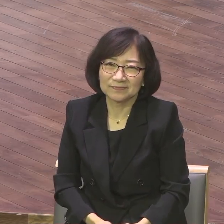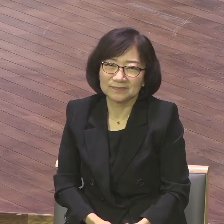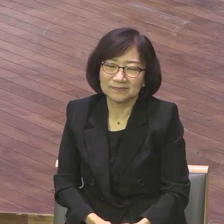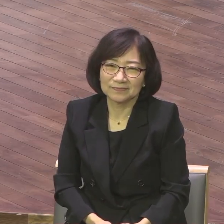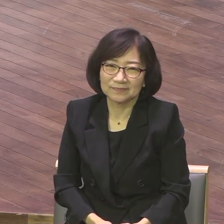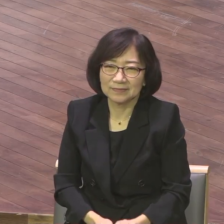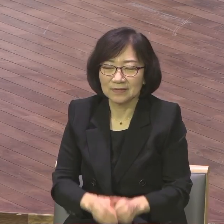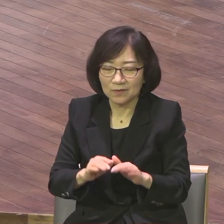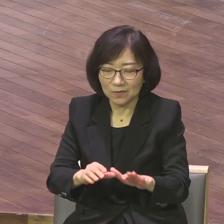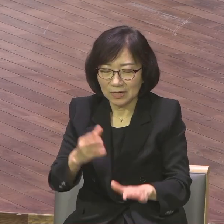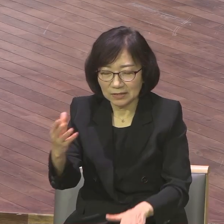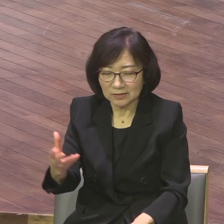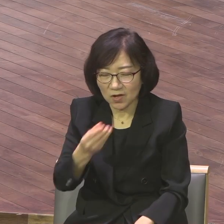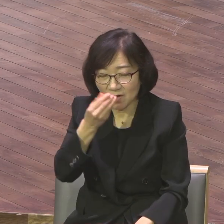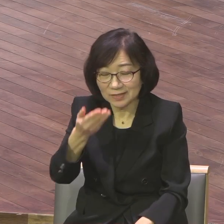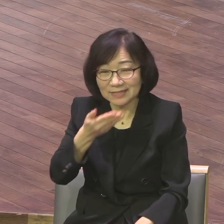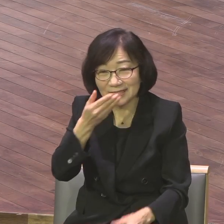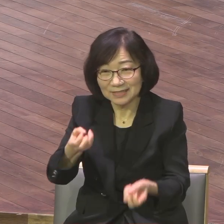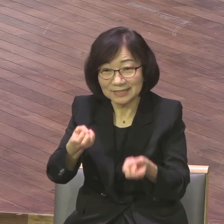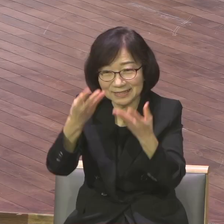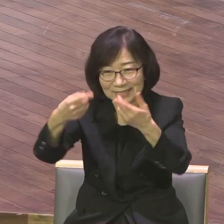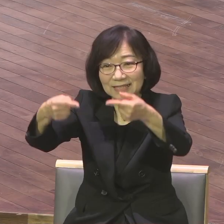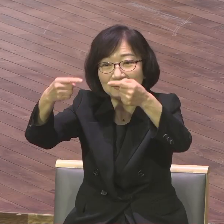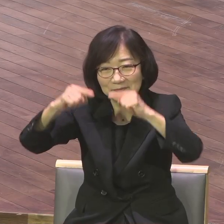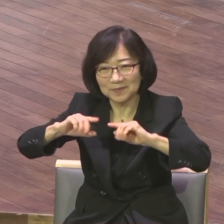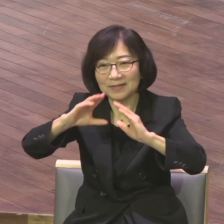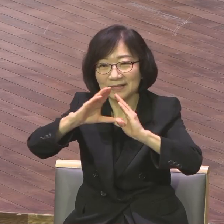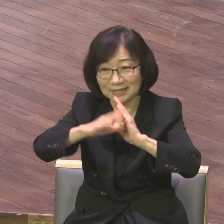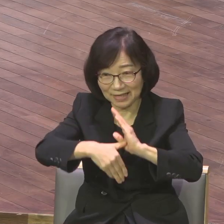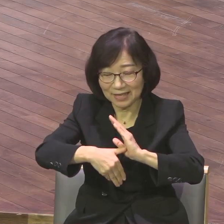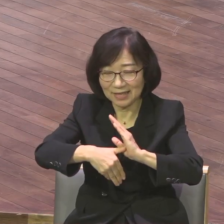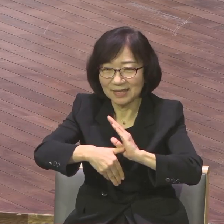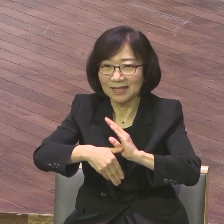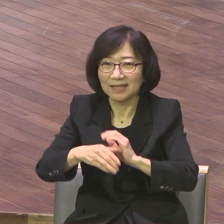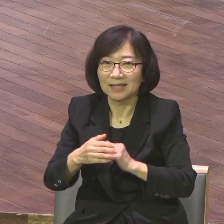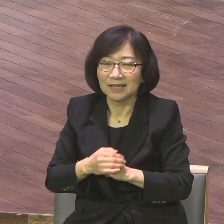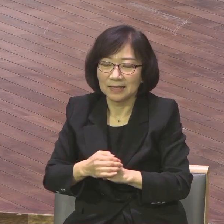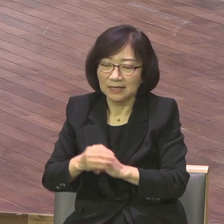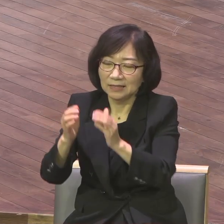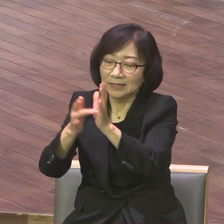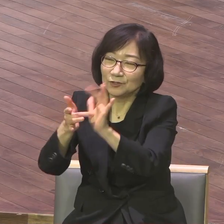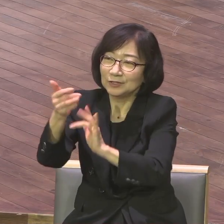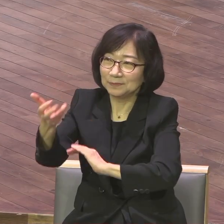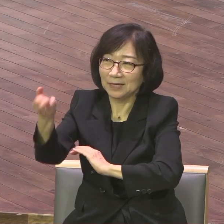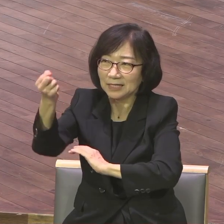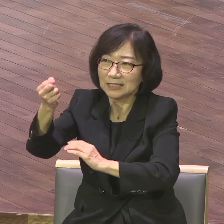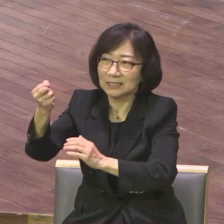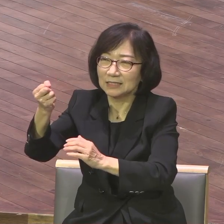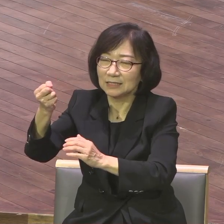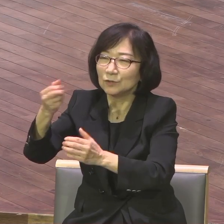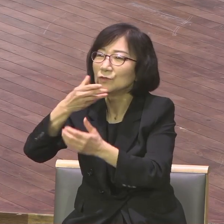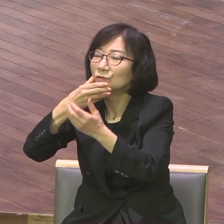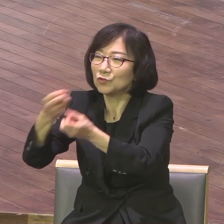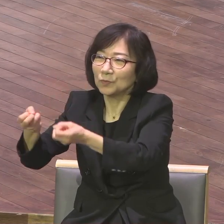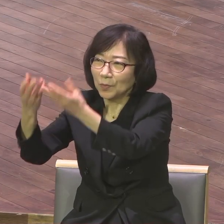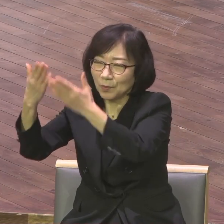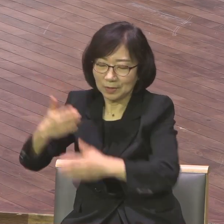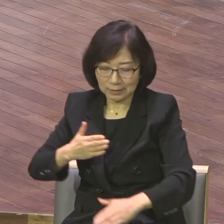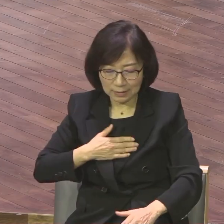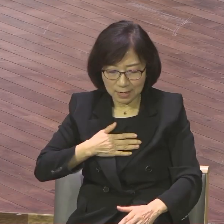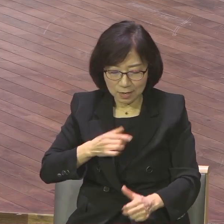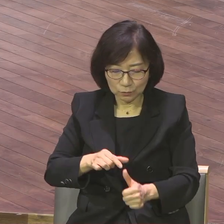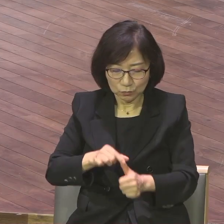성찬을 통해서 그리스도 예수 안에 담겨진 놀라운 축복, 내게 주어진 구원의 은혜가 얼마나 크고